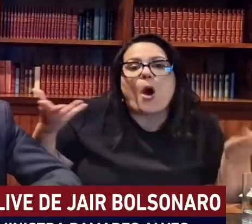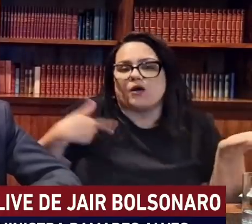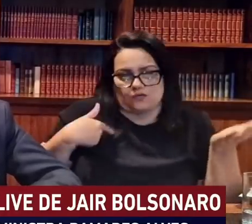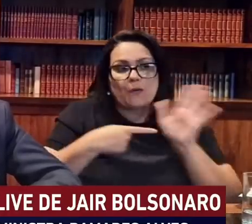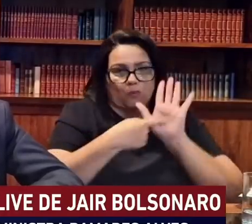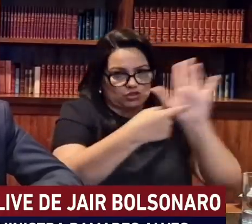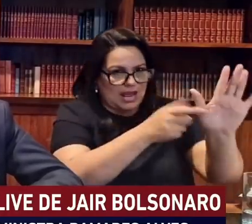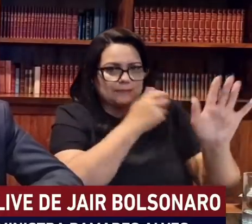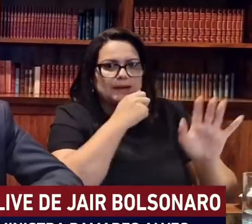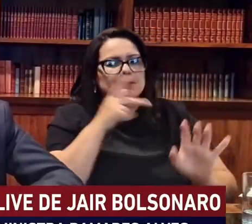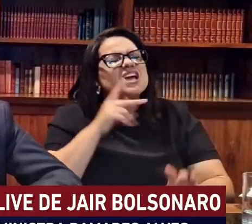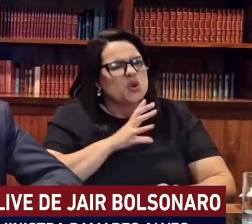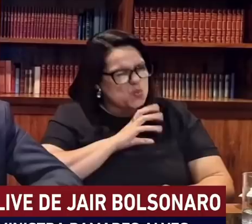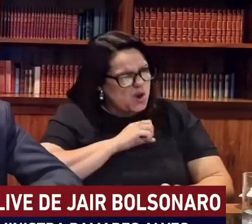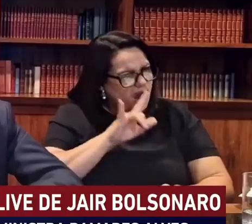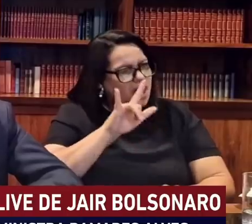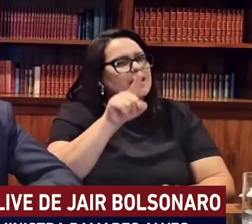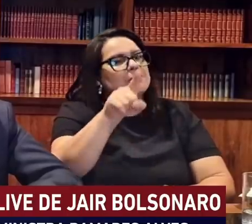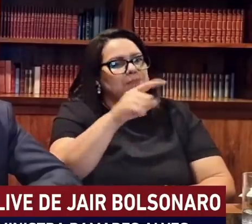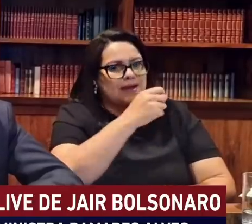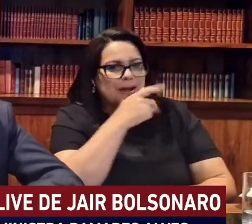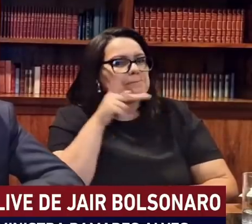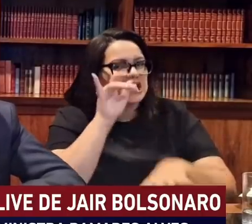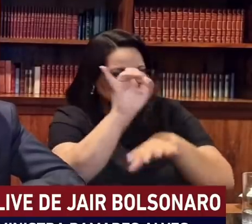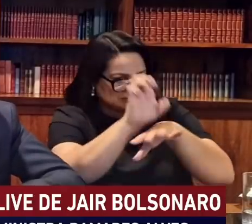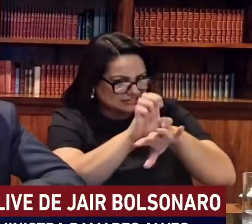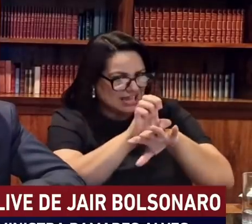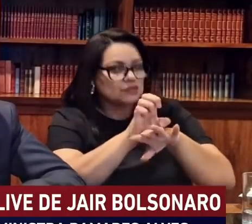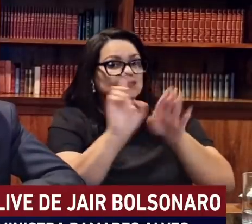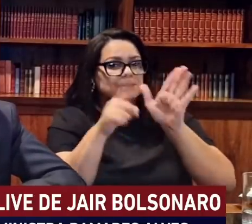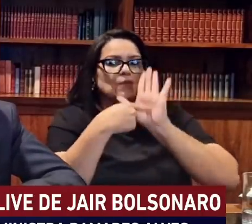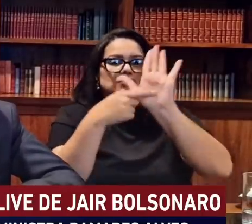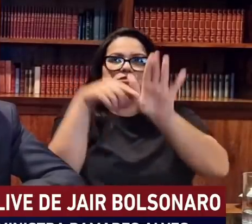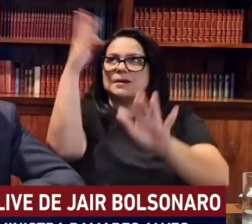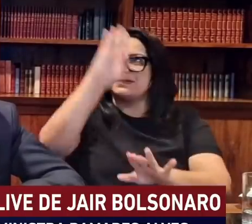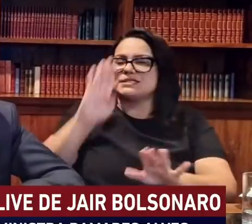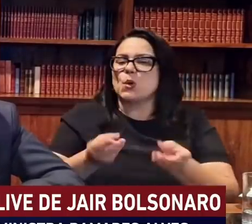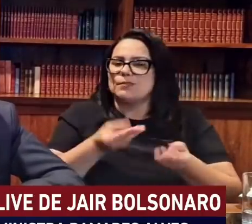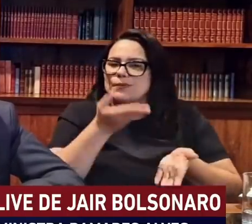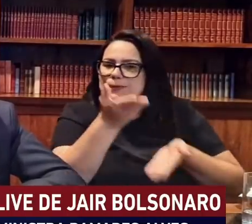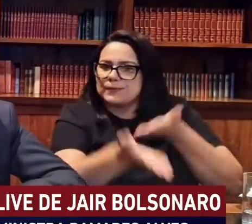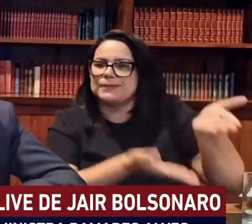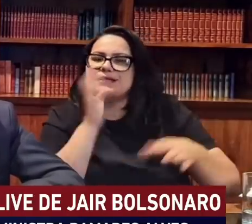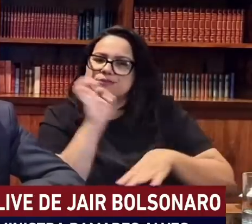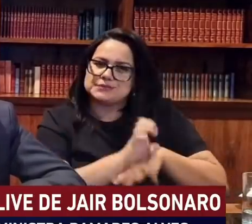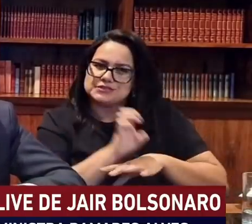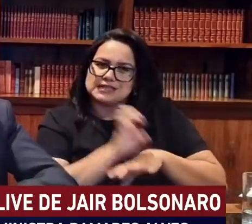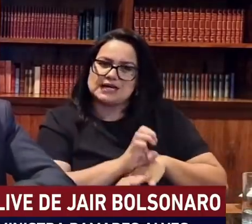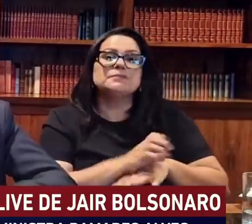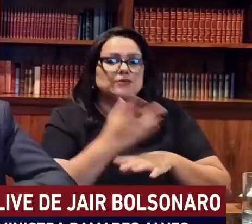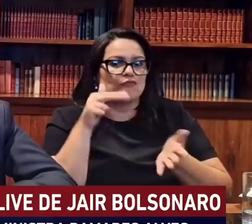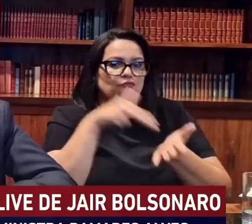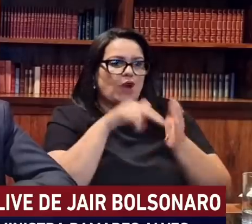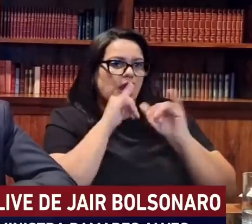Amapá, amo esse estado. E nós vamos mostrar para o Brasil como é que se cuida de um estado. Mas eu vou